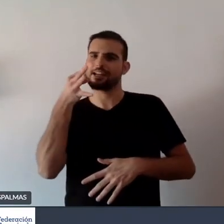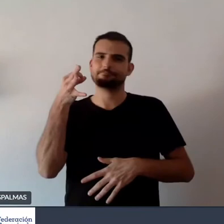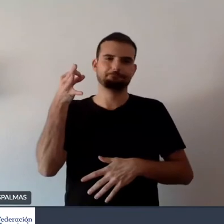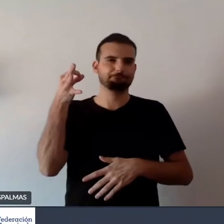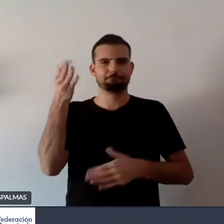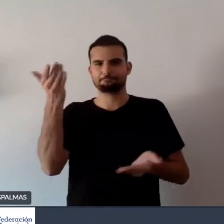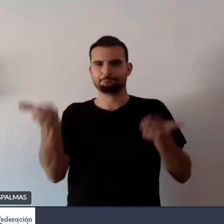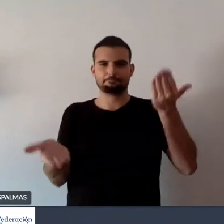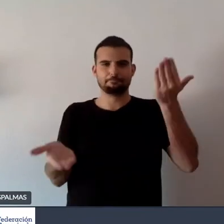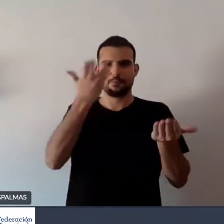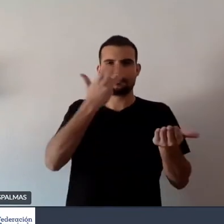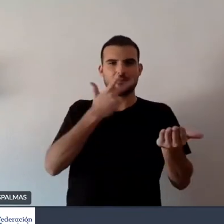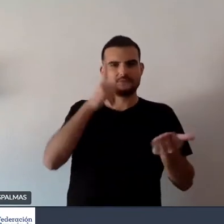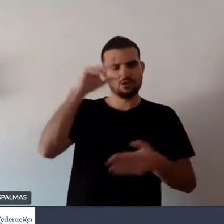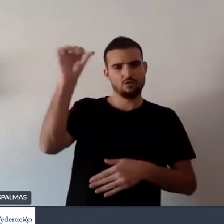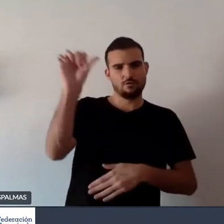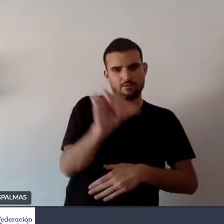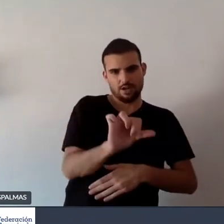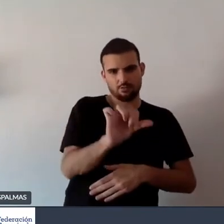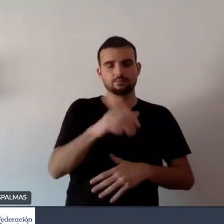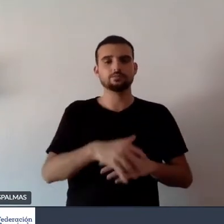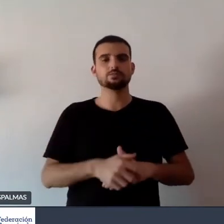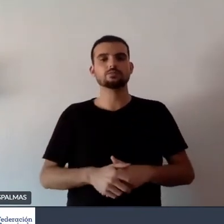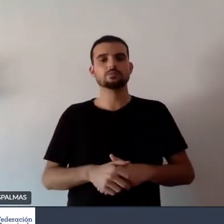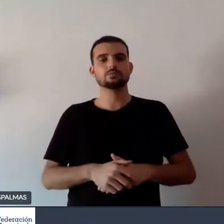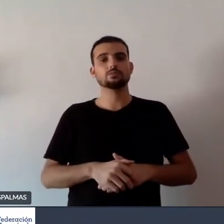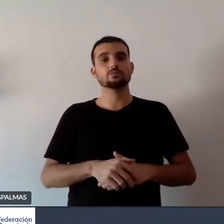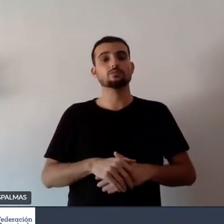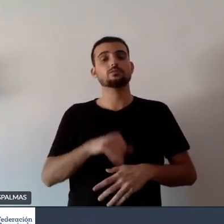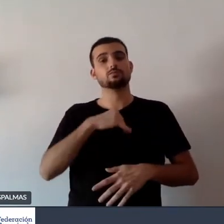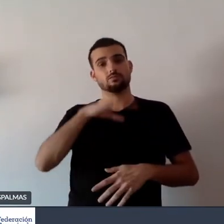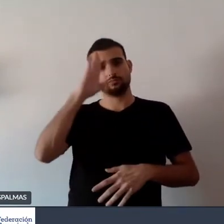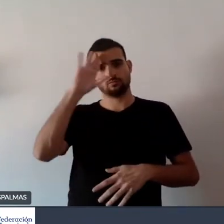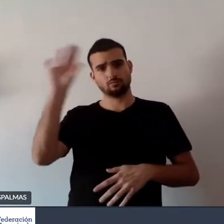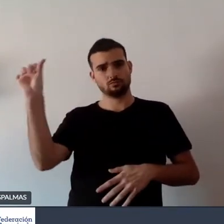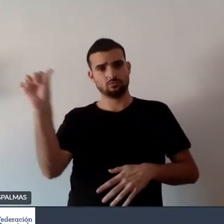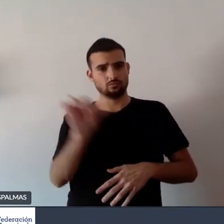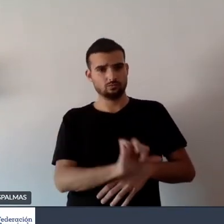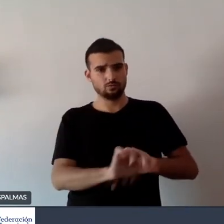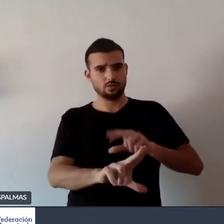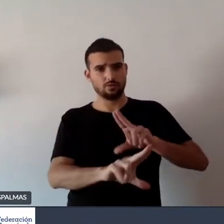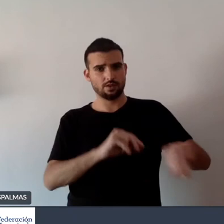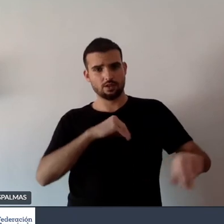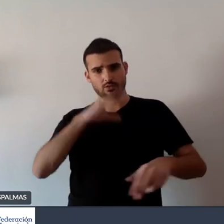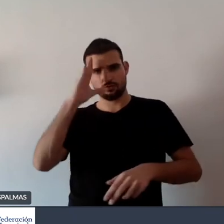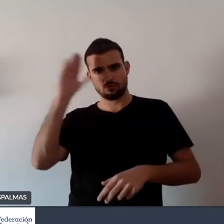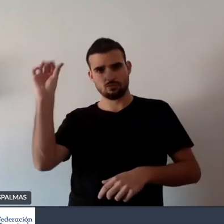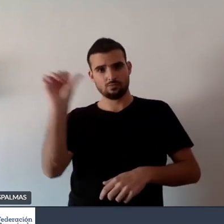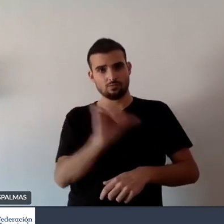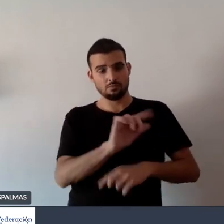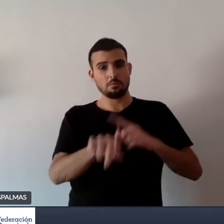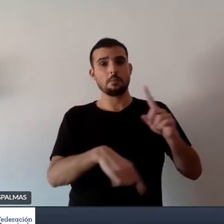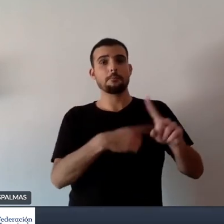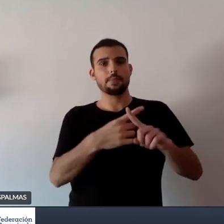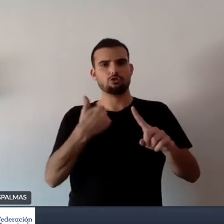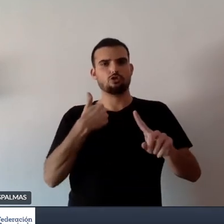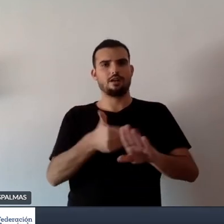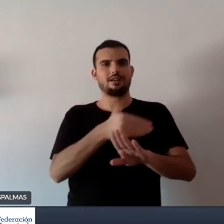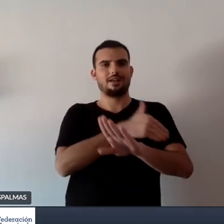de cuál es la necesidad de cada uno. Yo creo, después de haber visto todo esto y del tipo de preparación que he invertido en ello, la verdad es